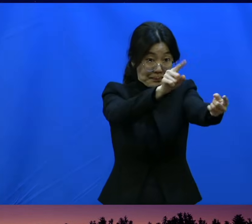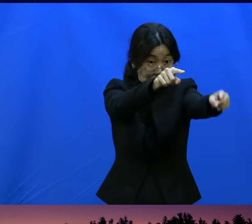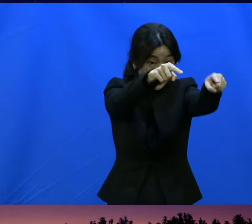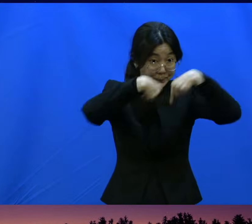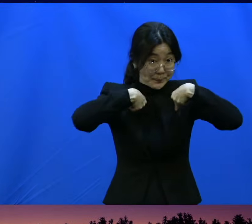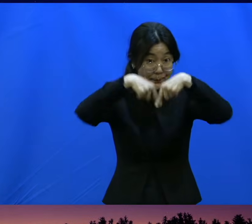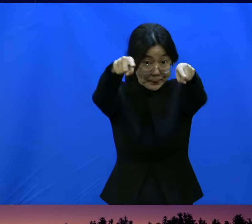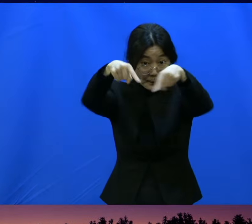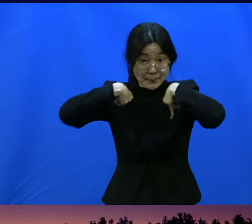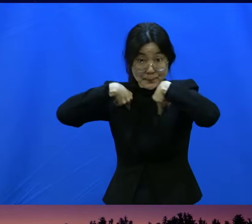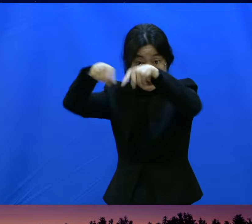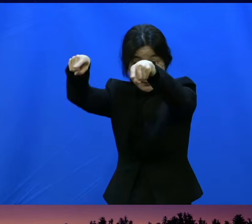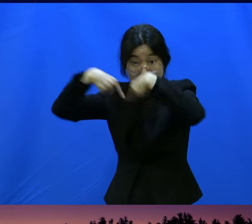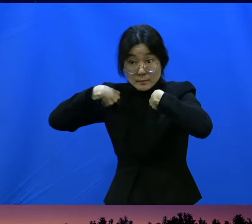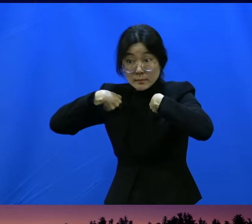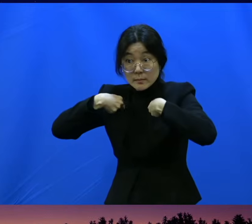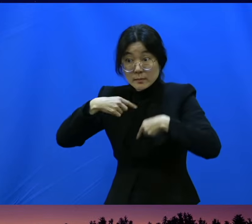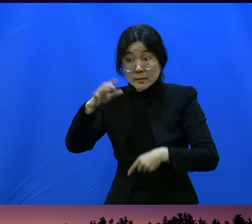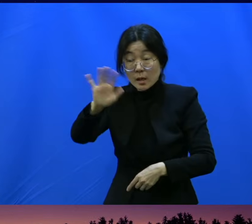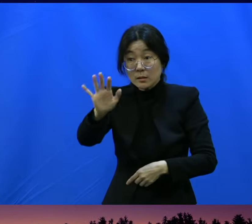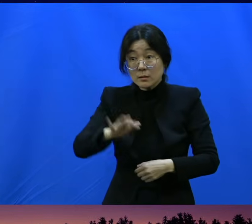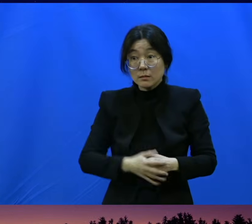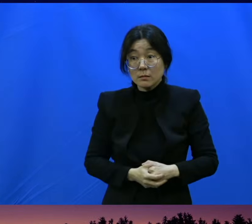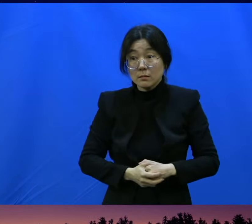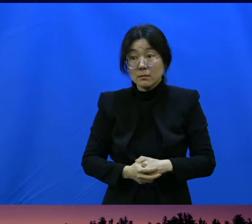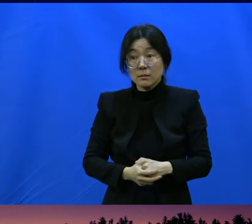제자 훈련의 핵심이에요.